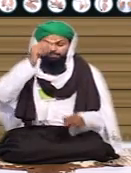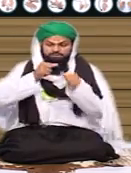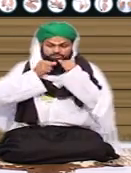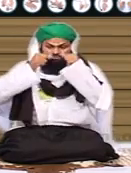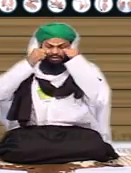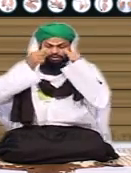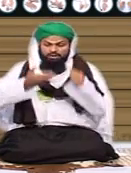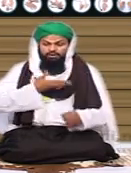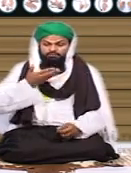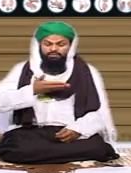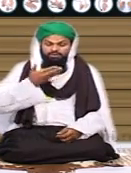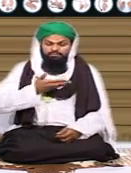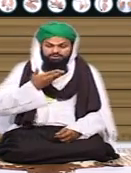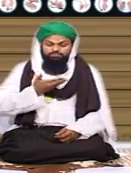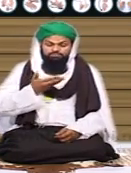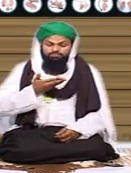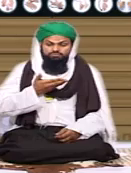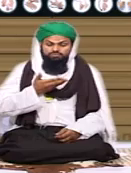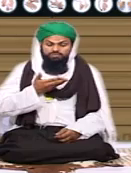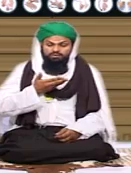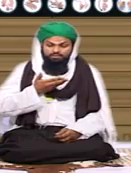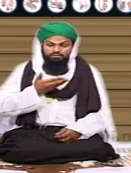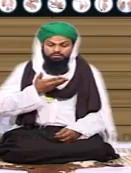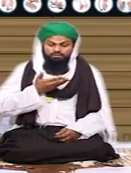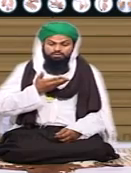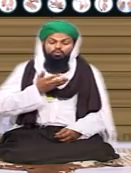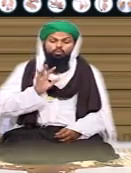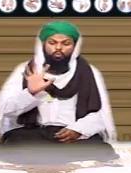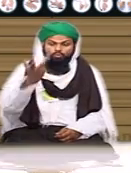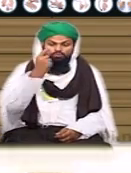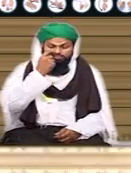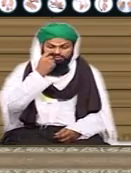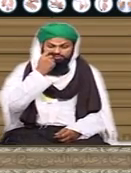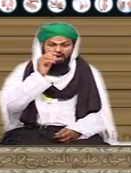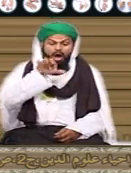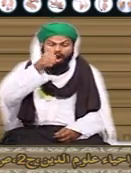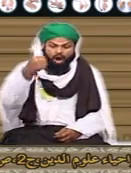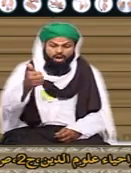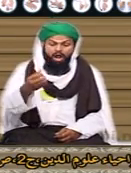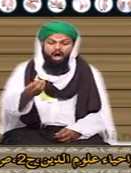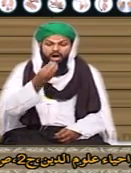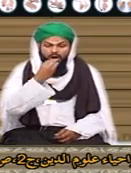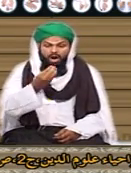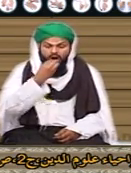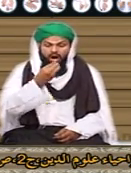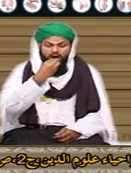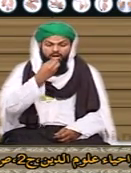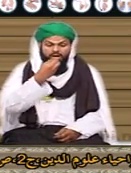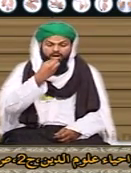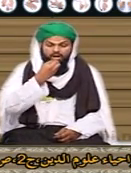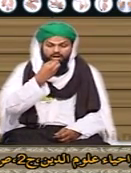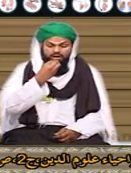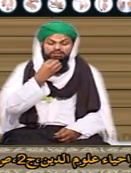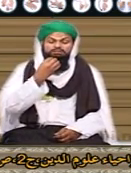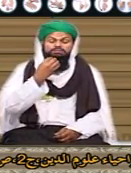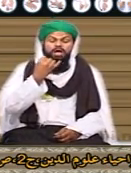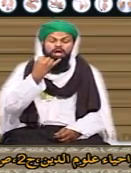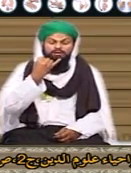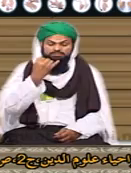مدینہ صلی اللہ تعالی علیہ وسلم کا یہ فرمان سنا ہے کہ جو حلال روزی کمانے کے لیے ذلت